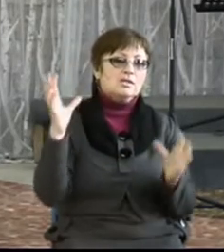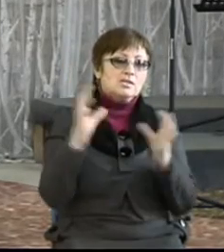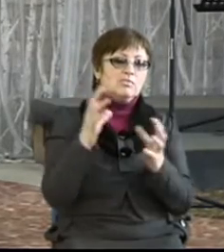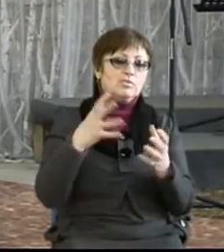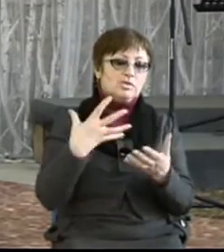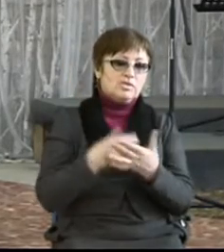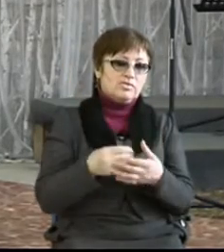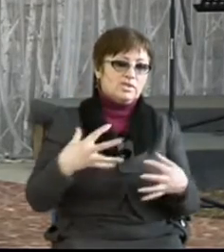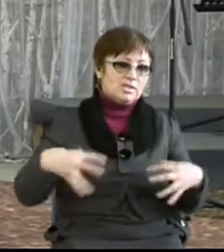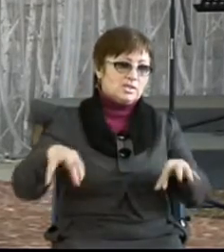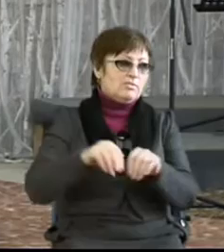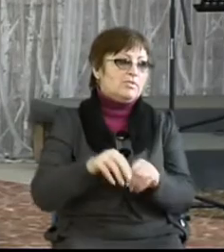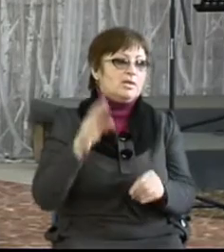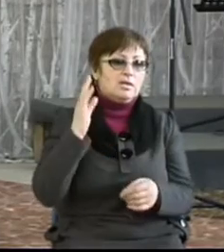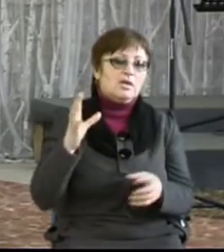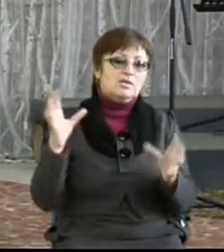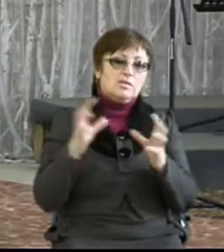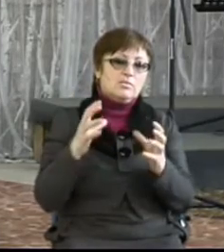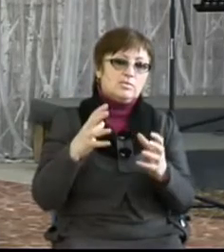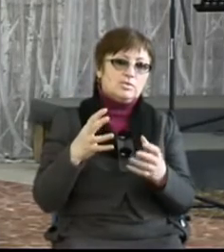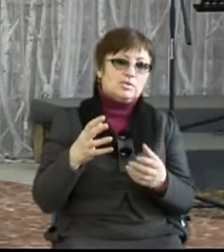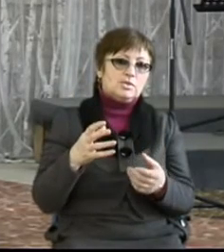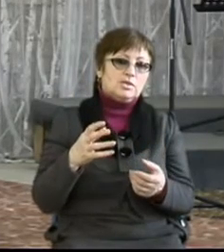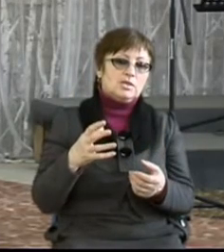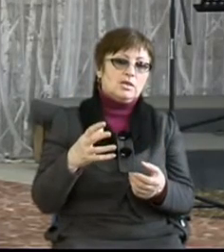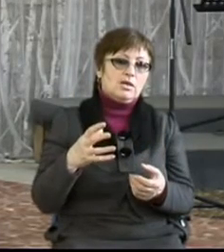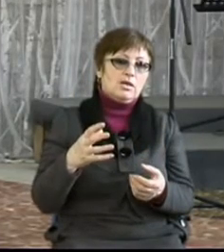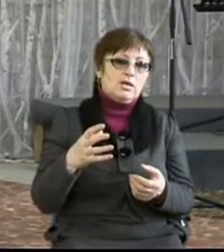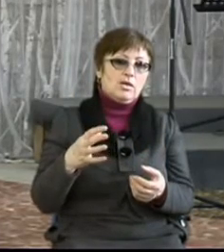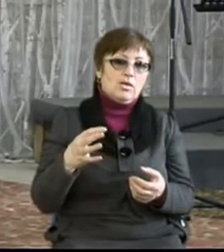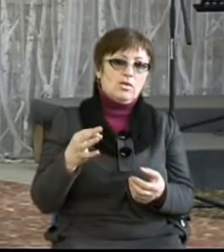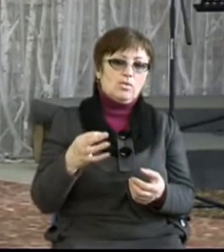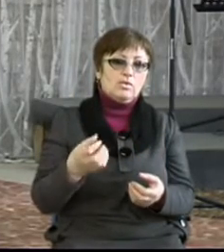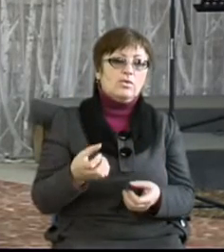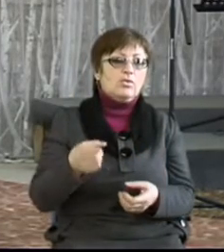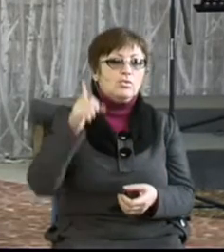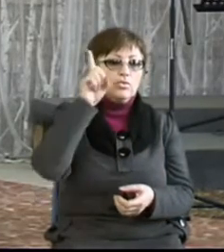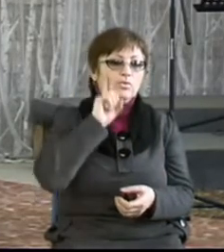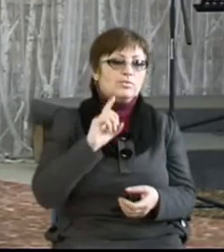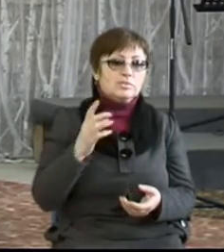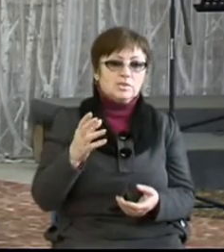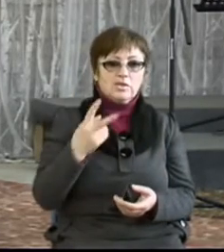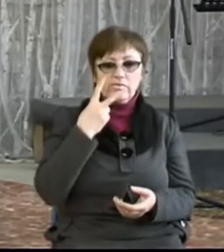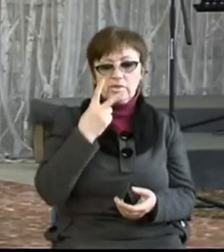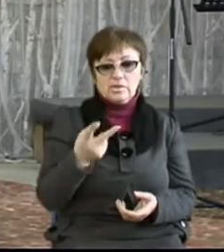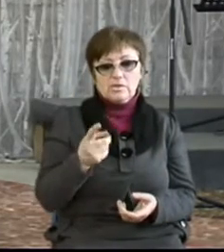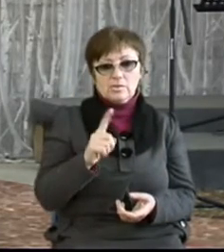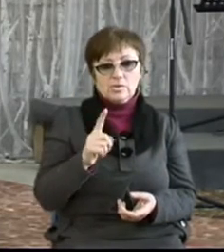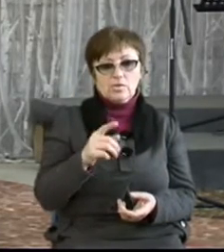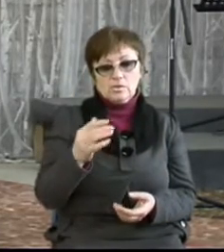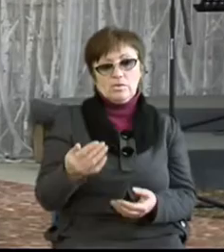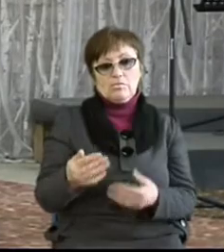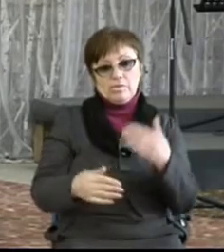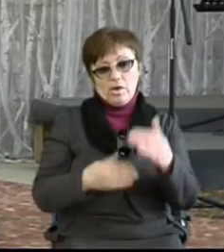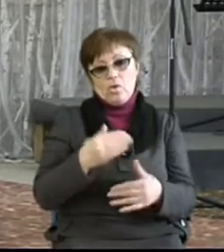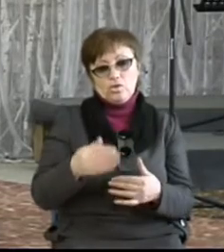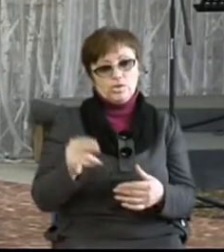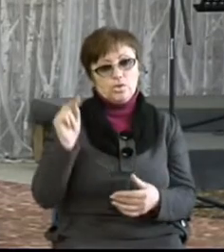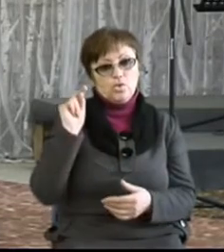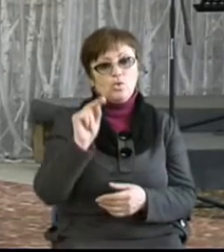заботиться о своей семье, как будет заботиться, какое он будет иметь материальное благо. Мы видим относительно того, что он проходит